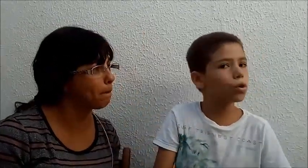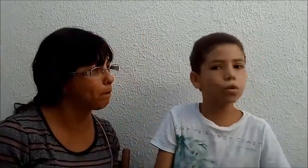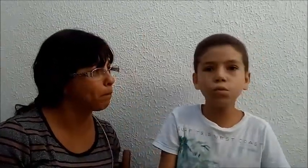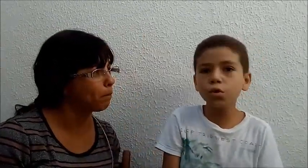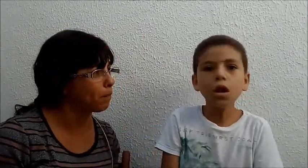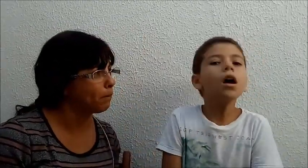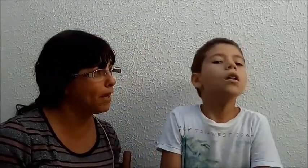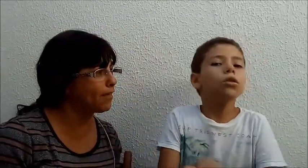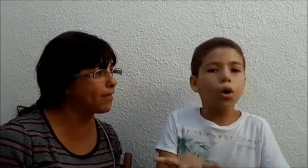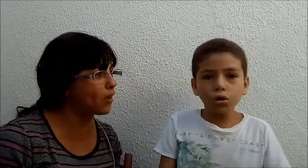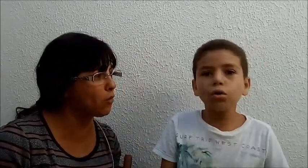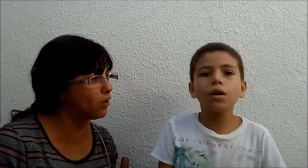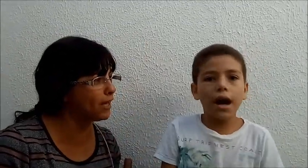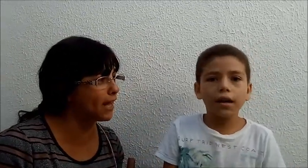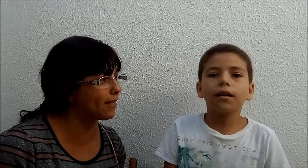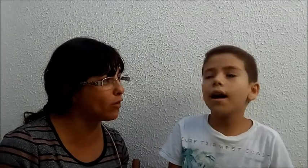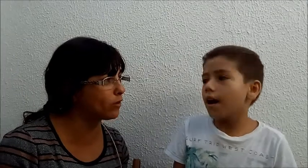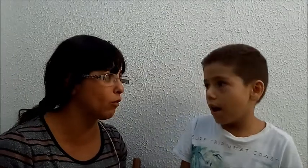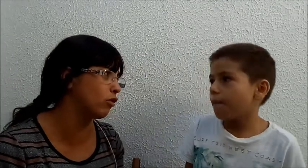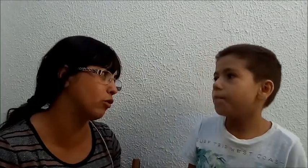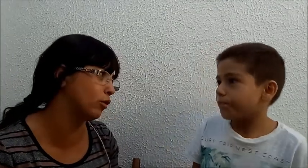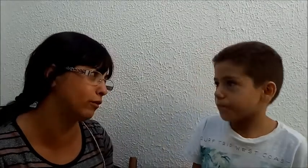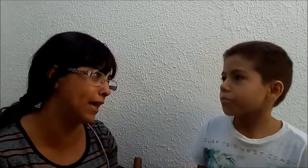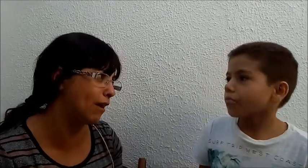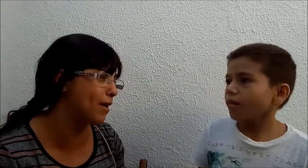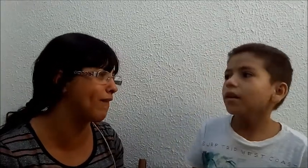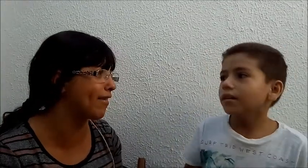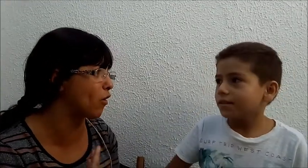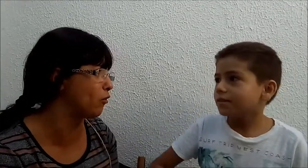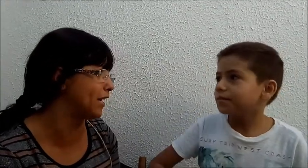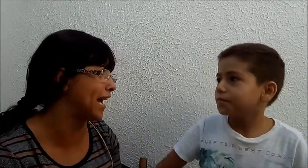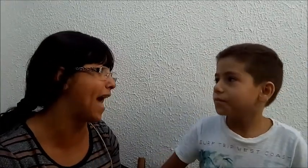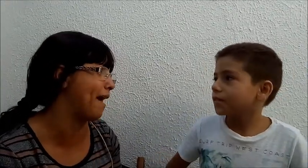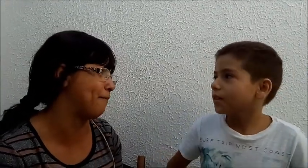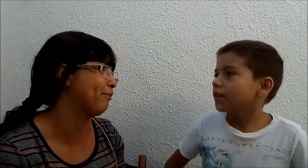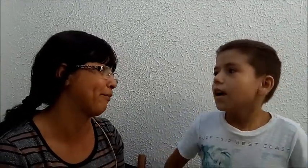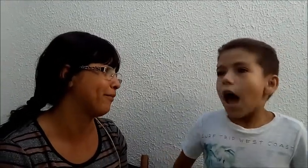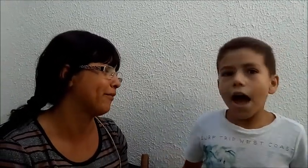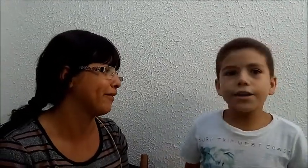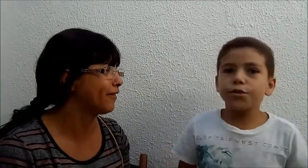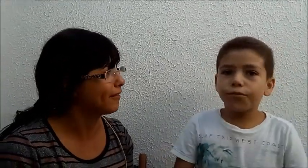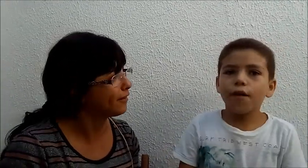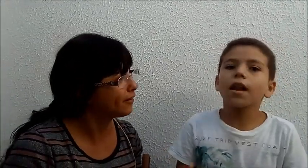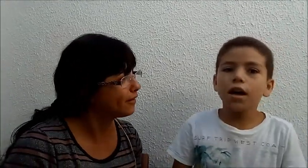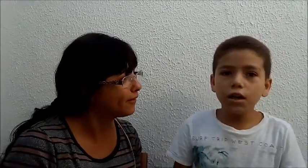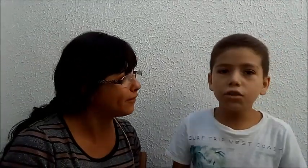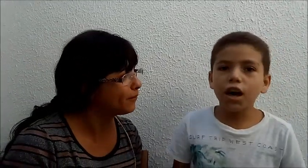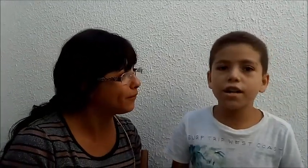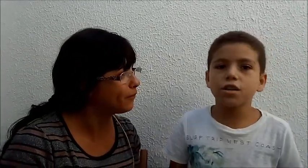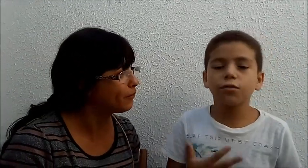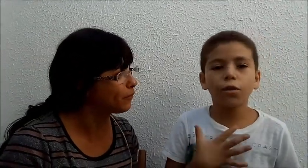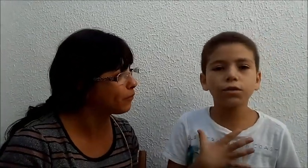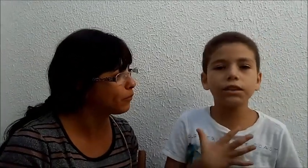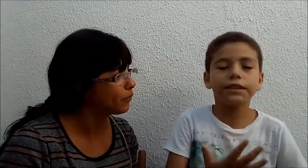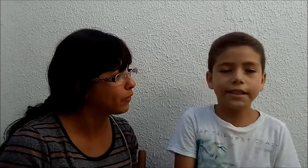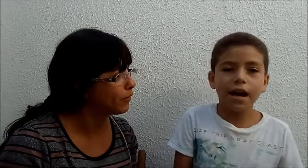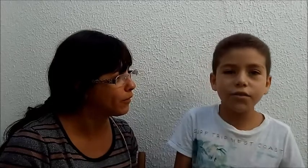todo, todo lugar. Como é que vai se comunicar? É, tipo, falando, aí eu vou ensinar